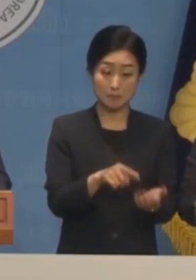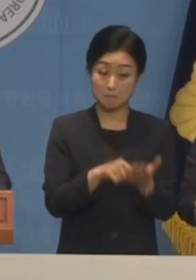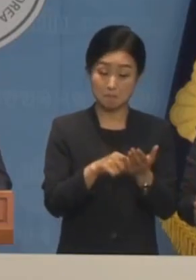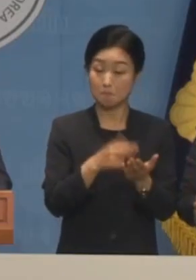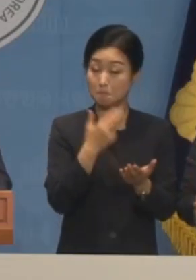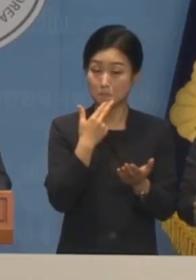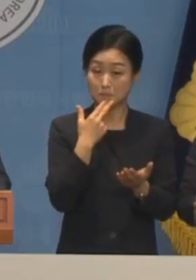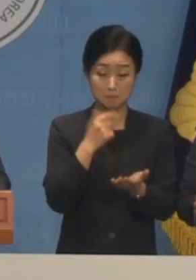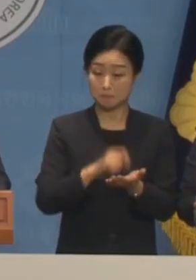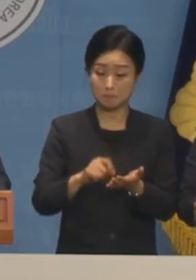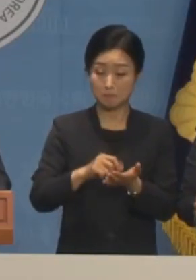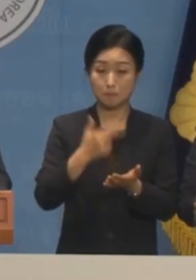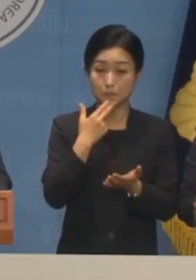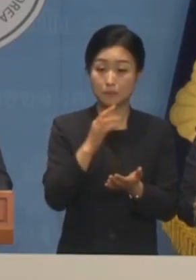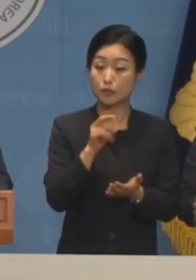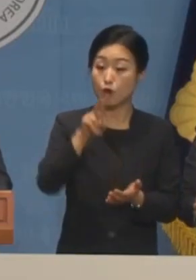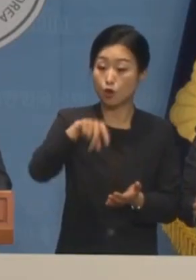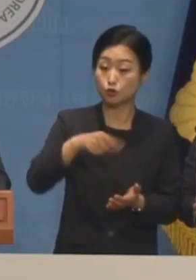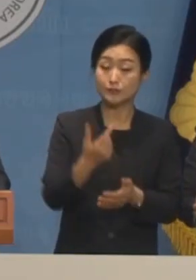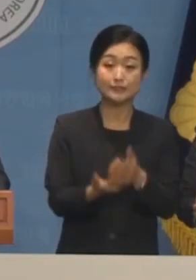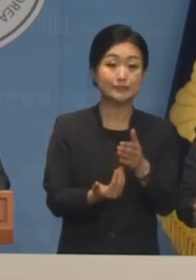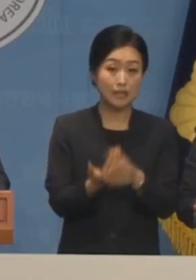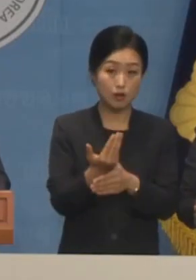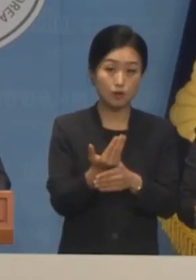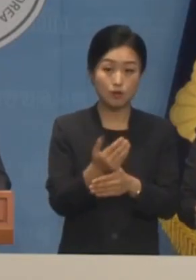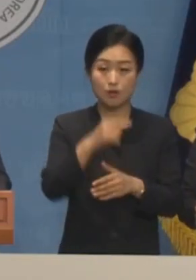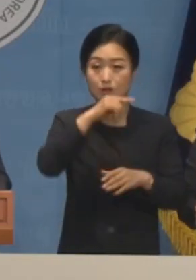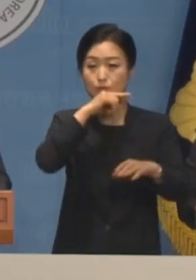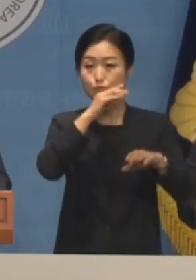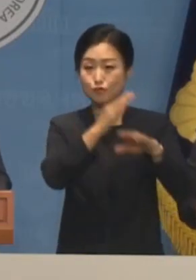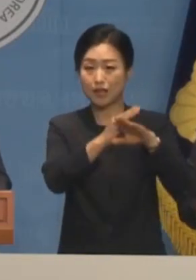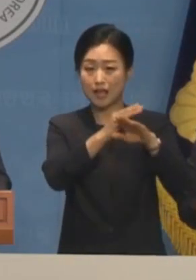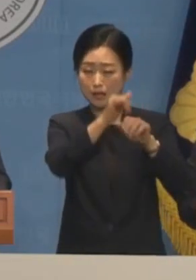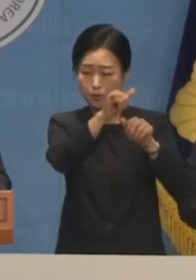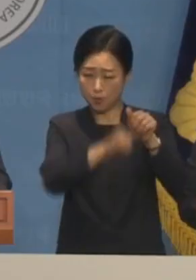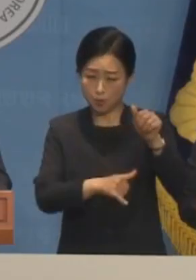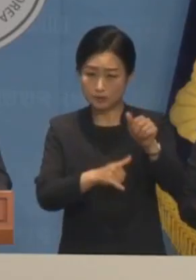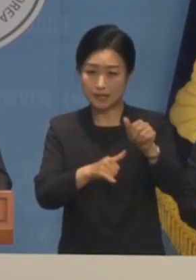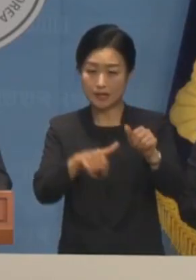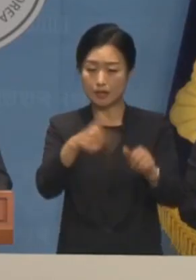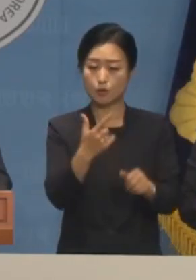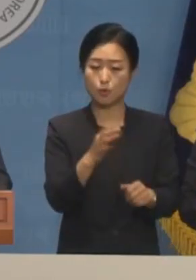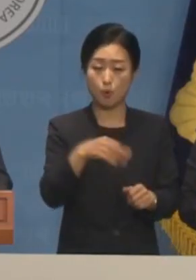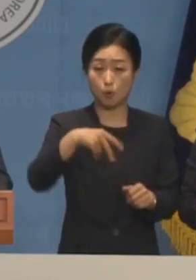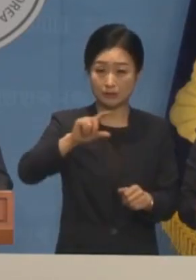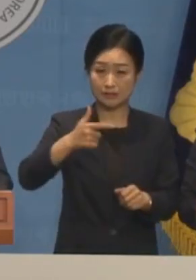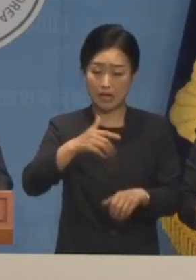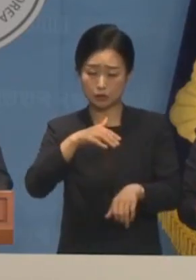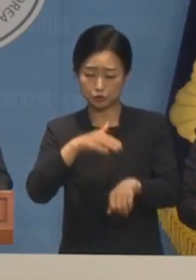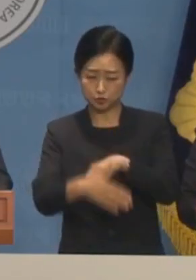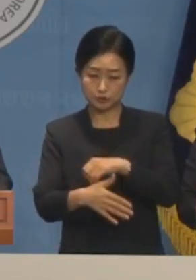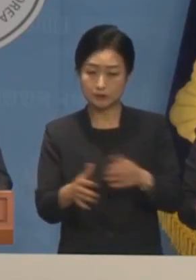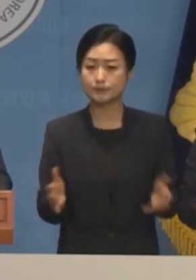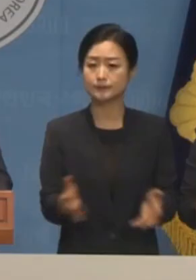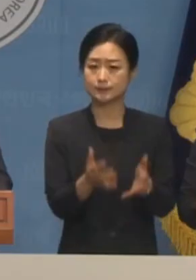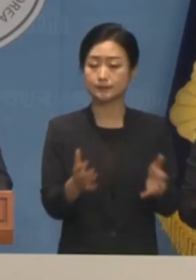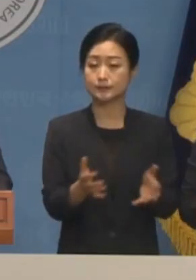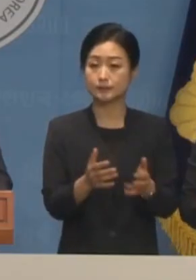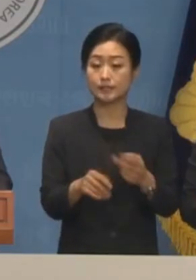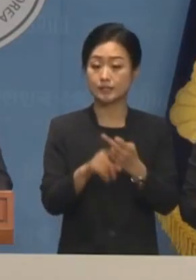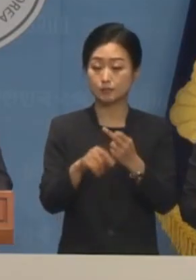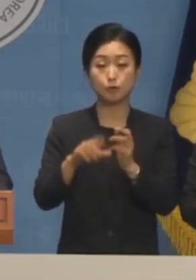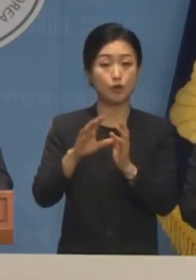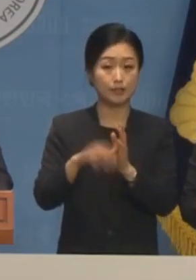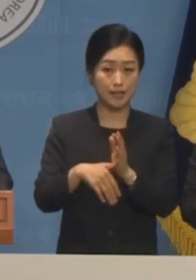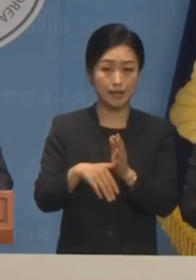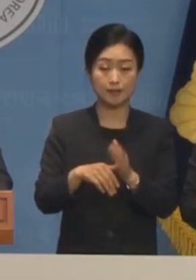않고 여순을 공산 주 반란으로 몰아가며 가고 있습니다 지난해 12월 작성